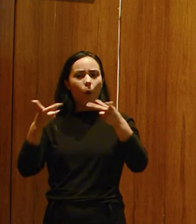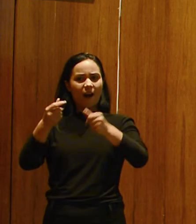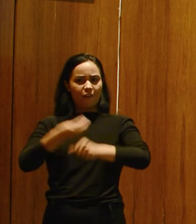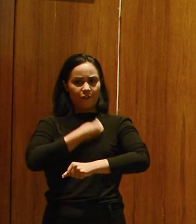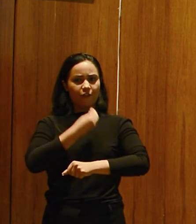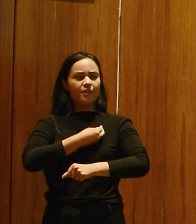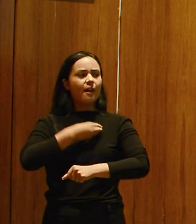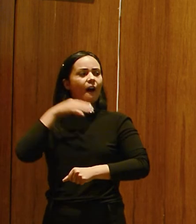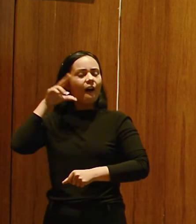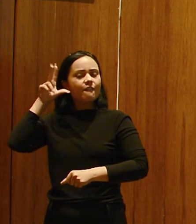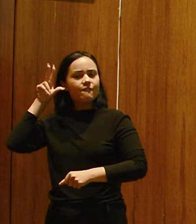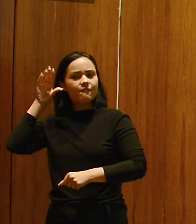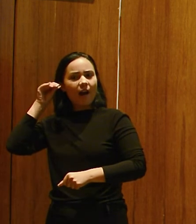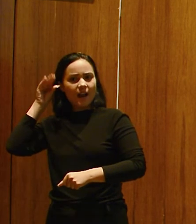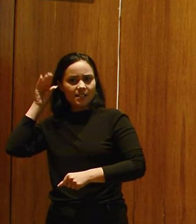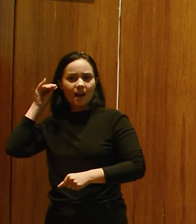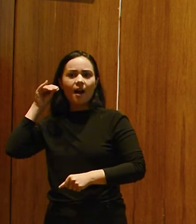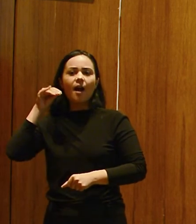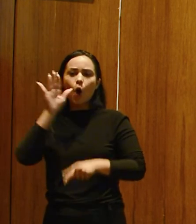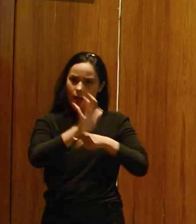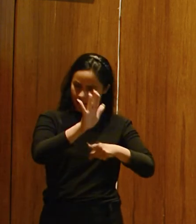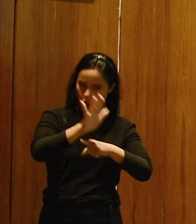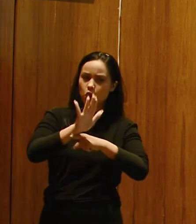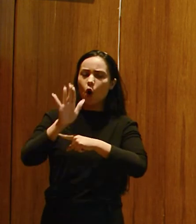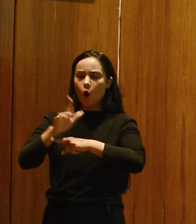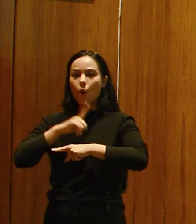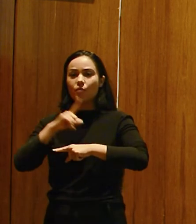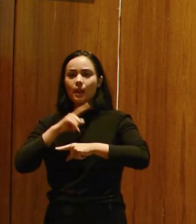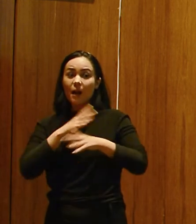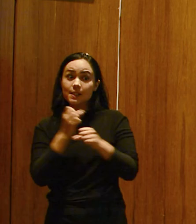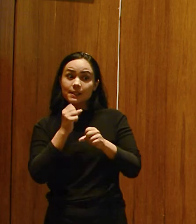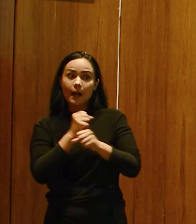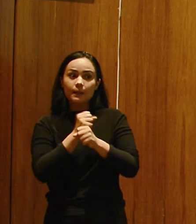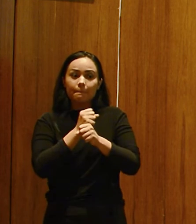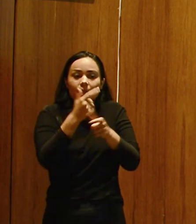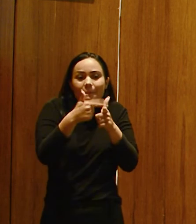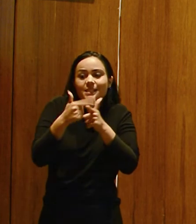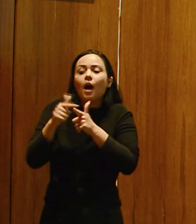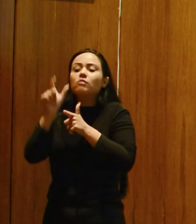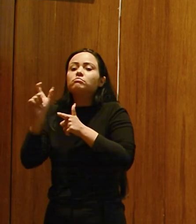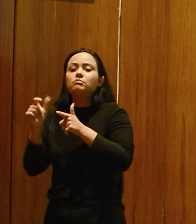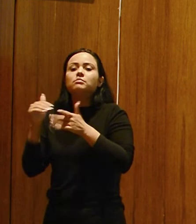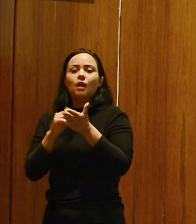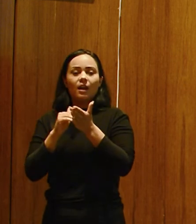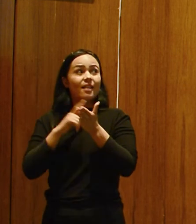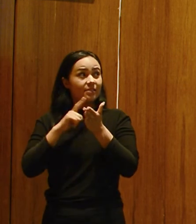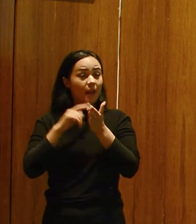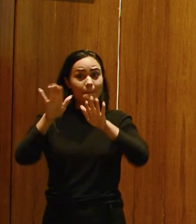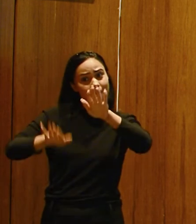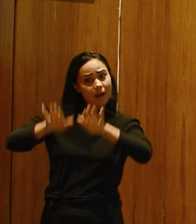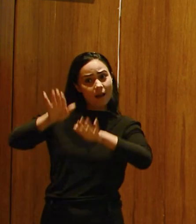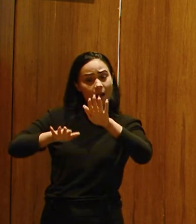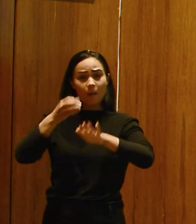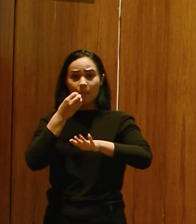Dr. Faiez é o meu orientador. E o que é que nós temos de resultados parciais até agora? Nós vemos uma média